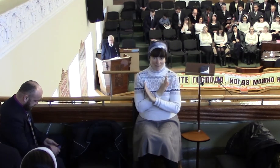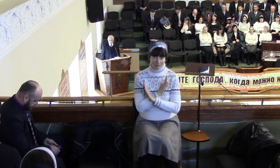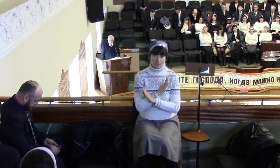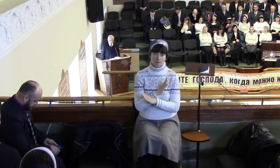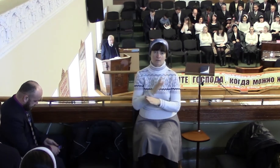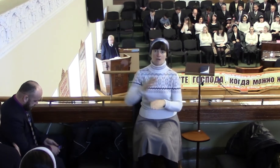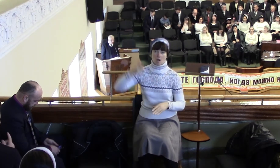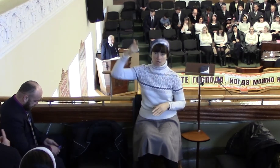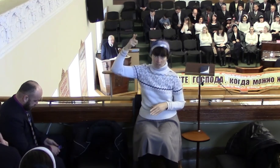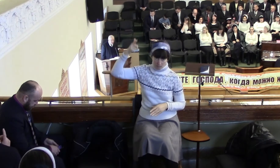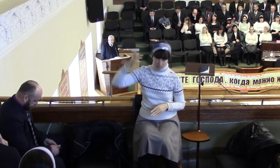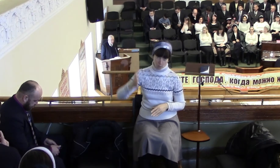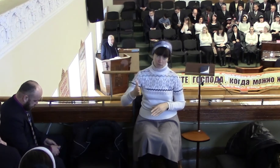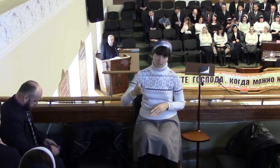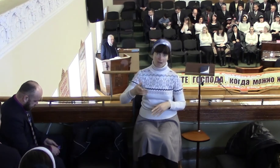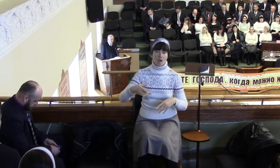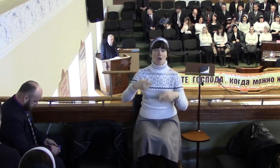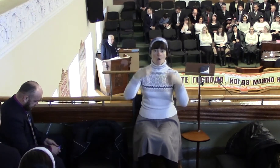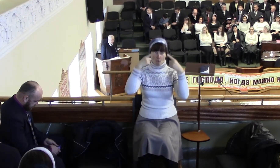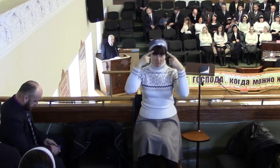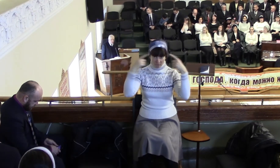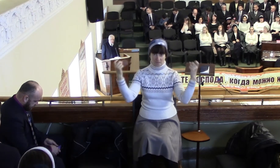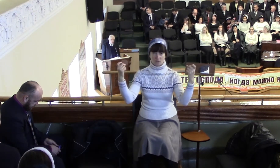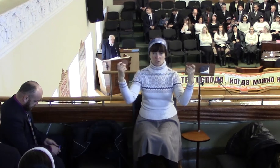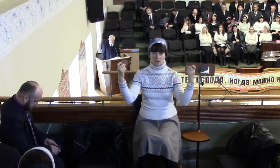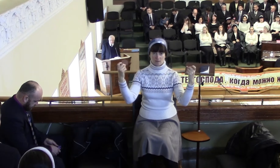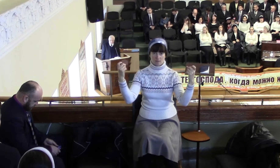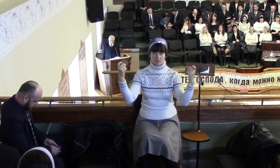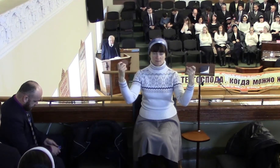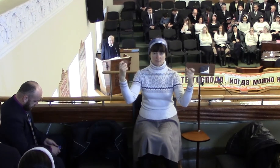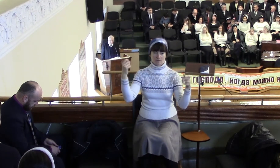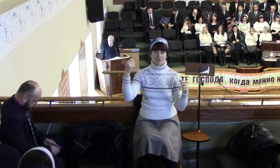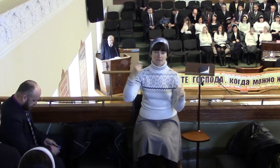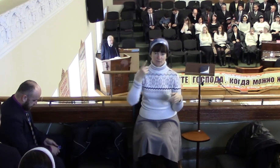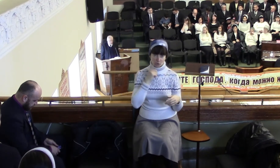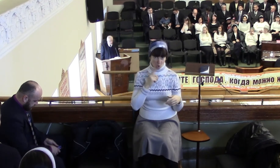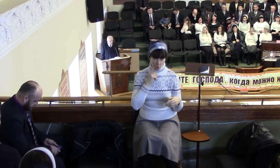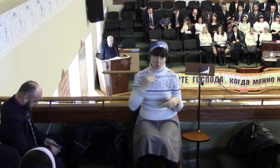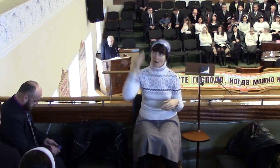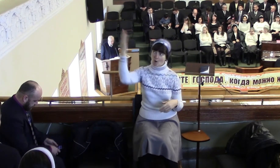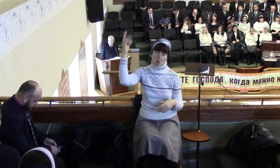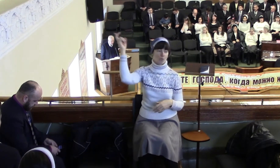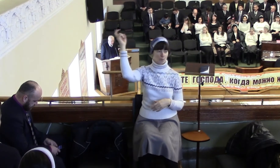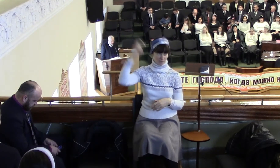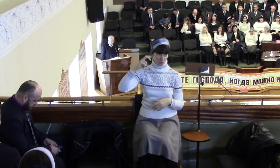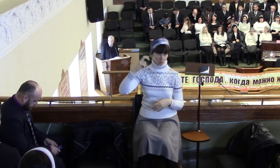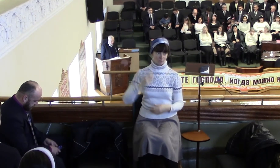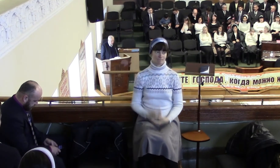Он придет. Смерть Господню возвещаете, доколе Он